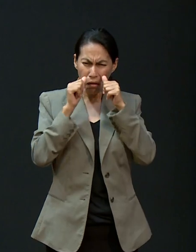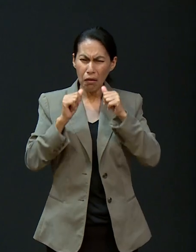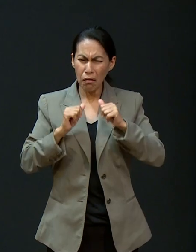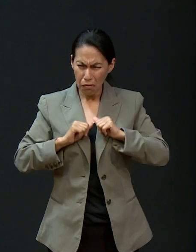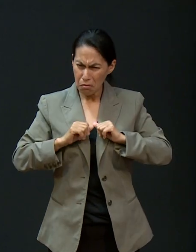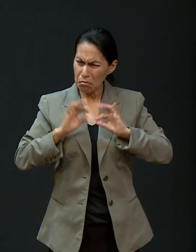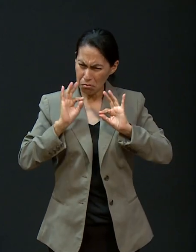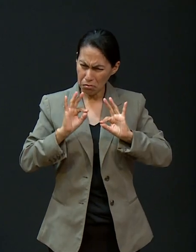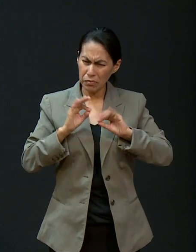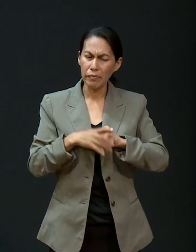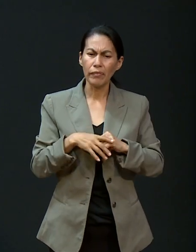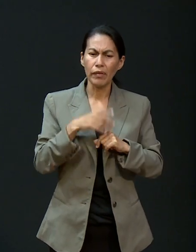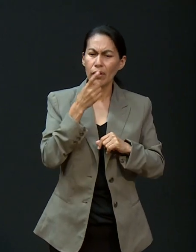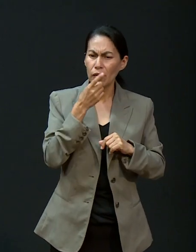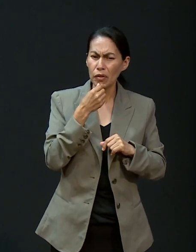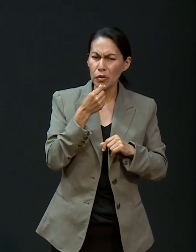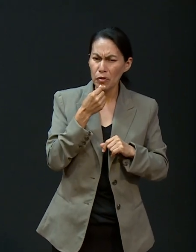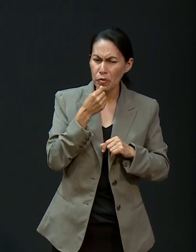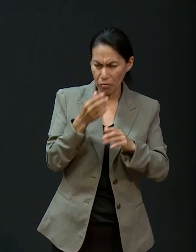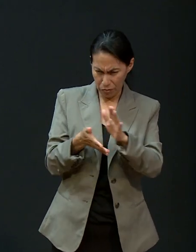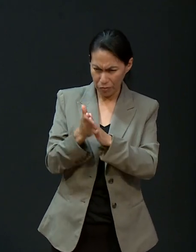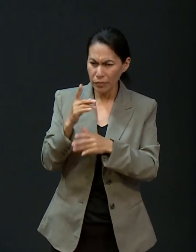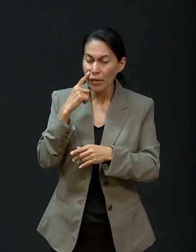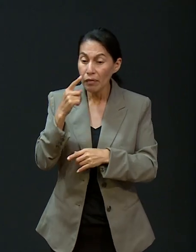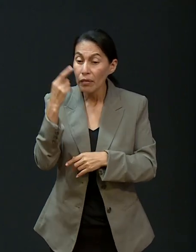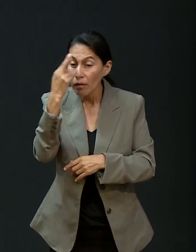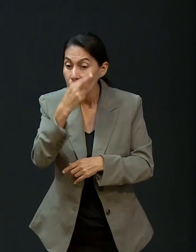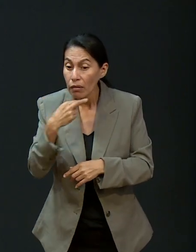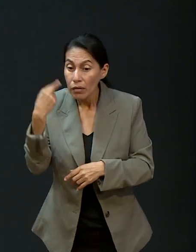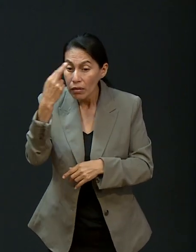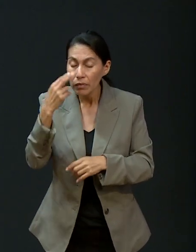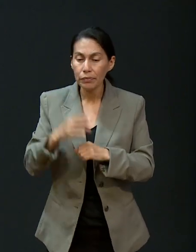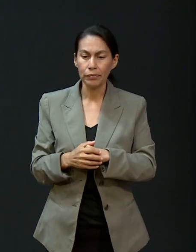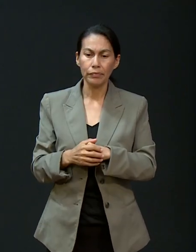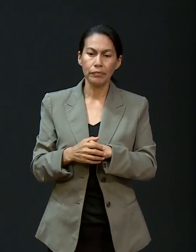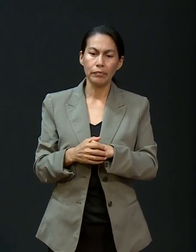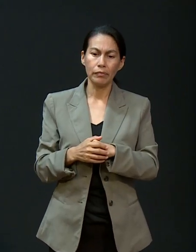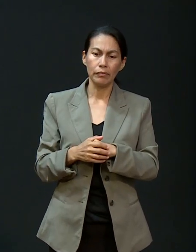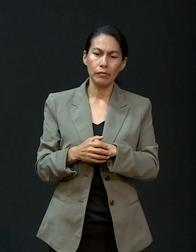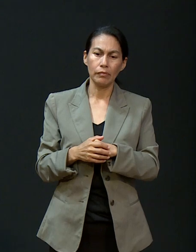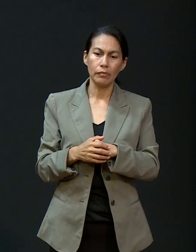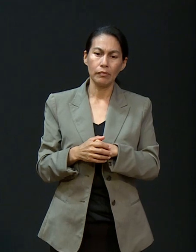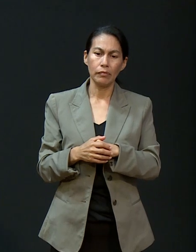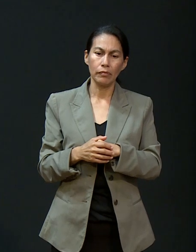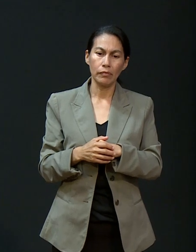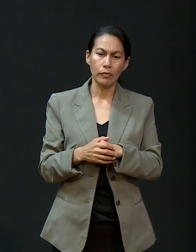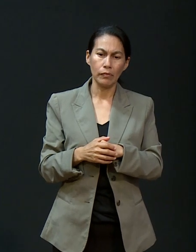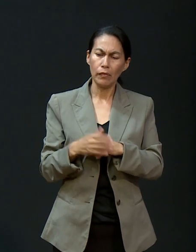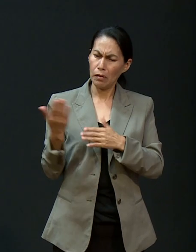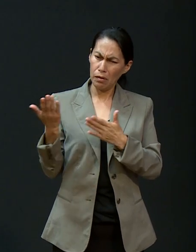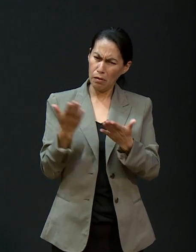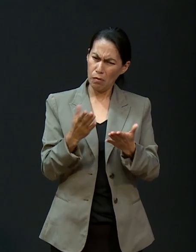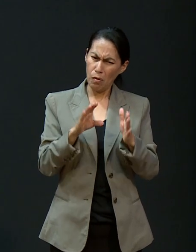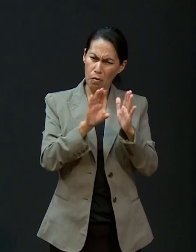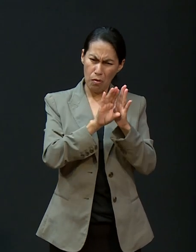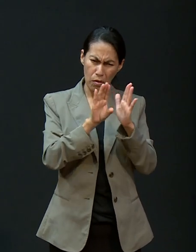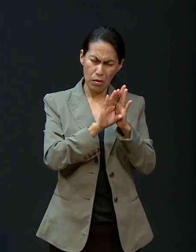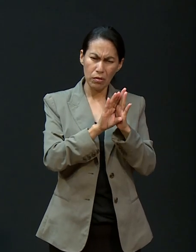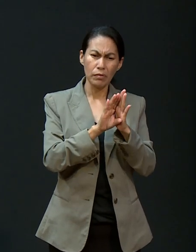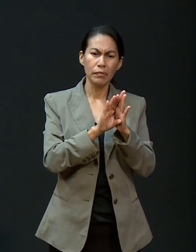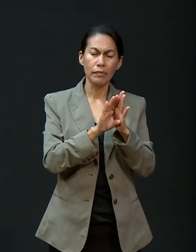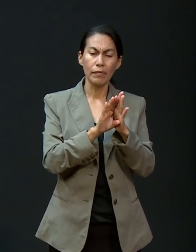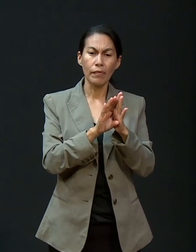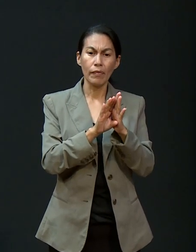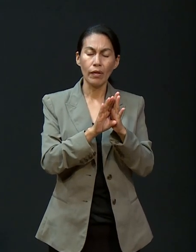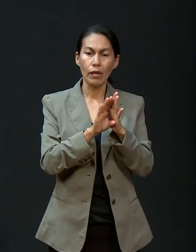dijo, ok, me escuchó todo, vamos a ver al niño. Y fuimos a ver al niño, y